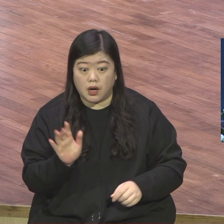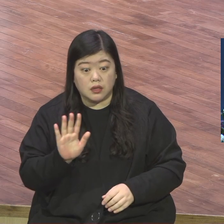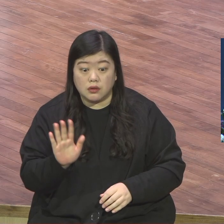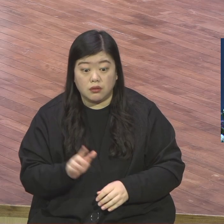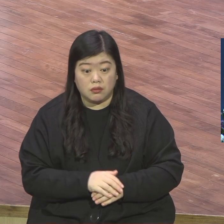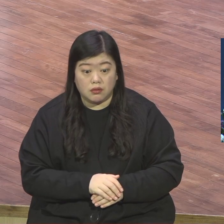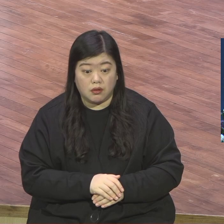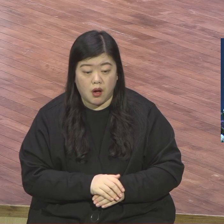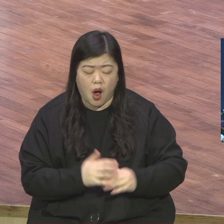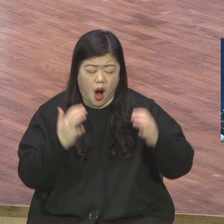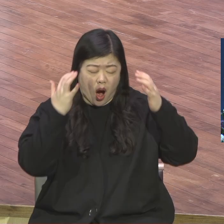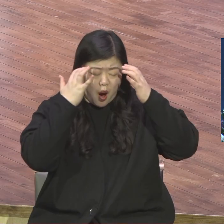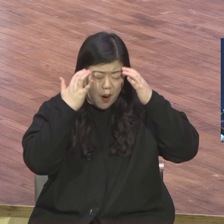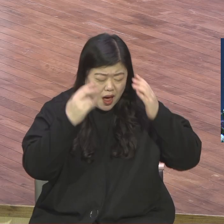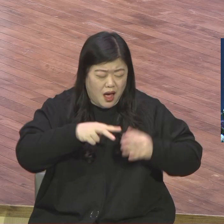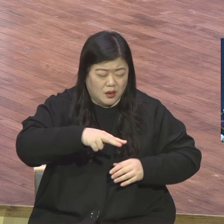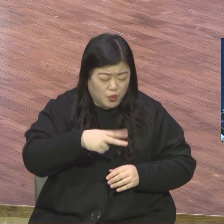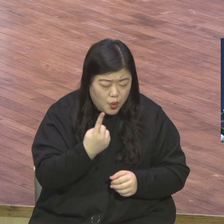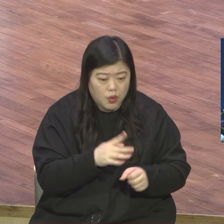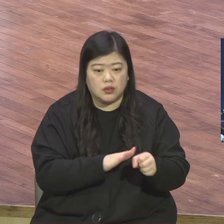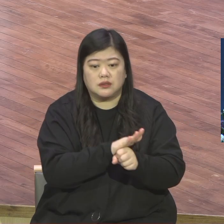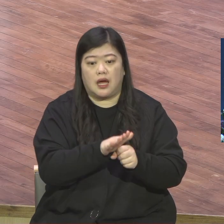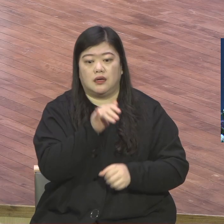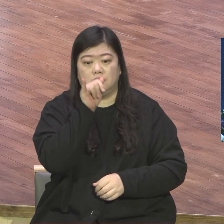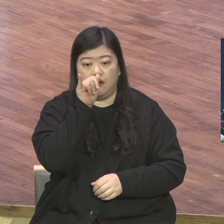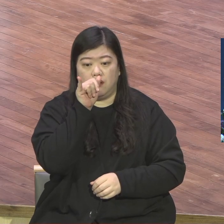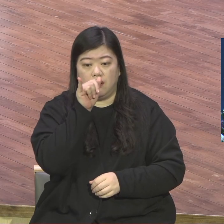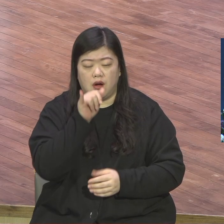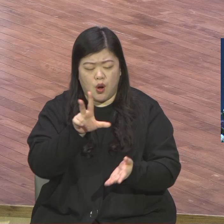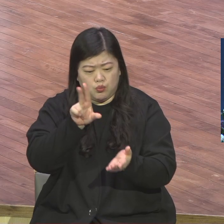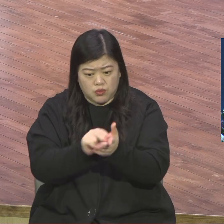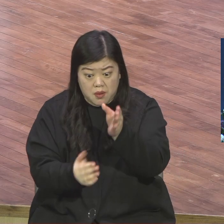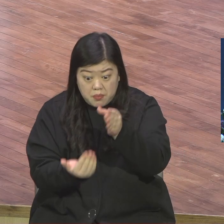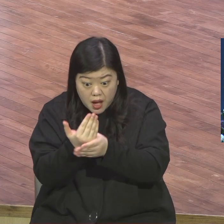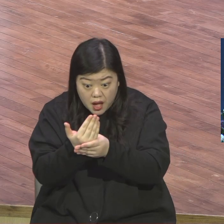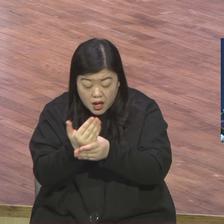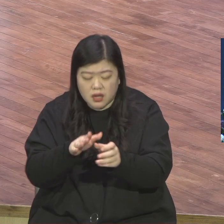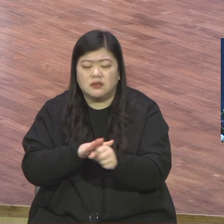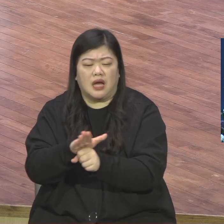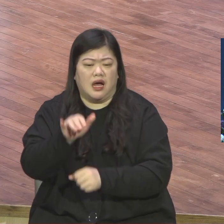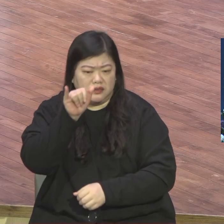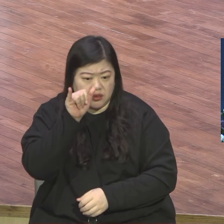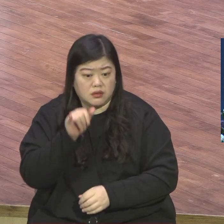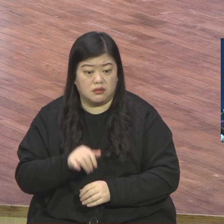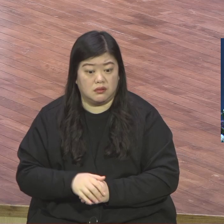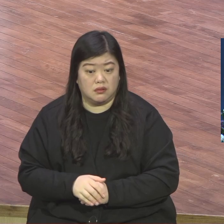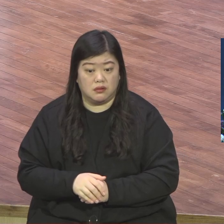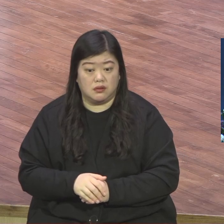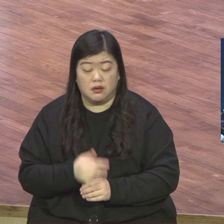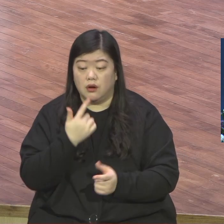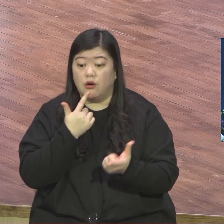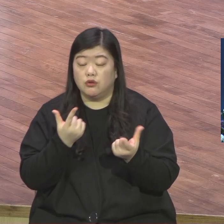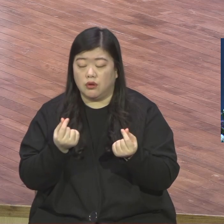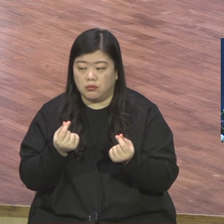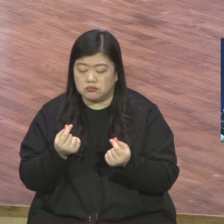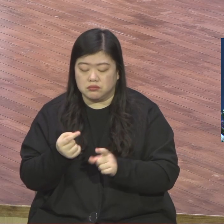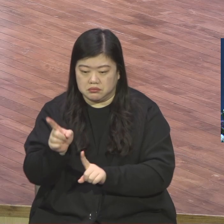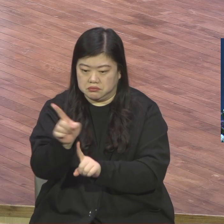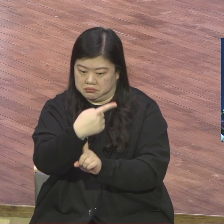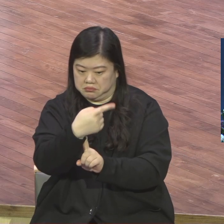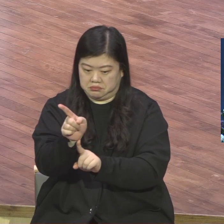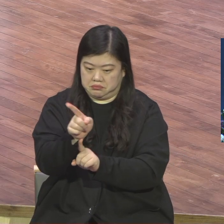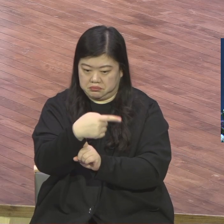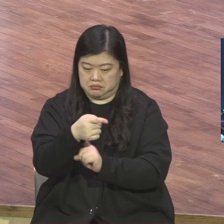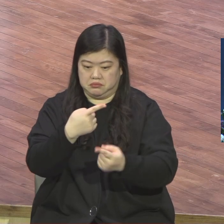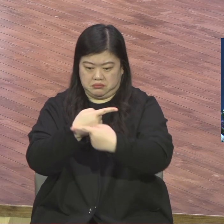바람이 분다 할지라도 그 사랑은 변함이 없다. 영계 모든 성도들